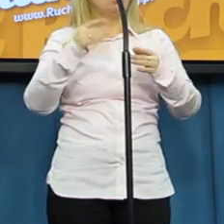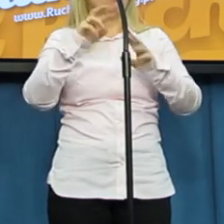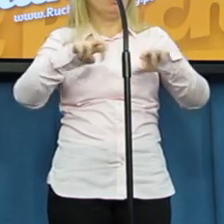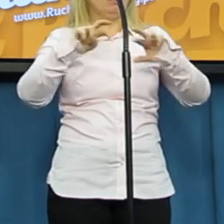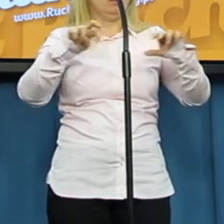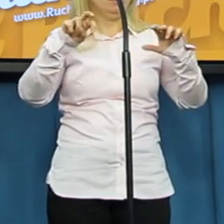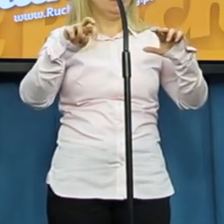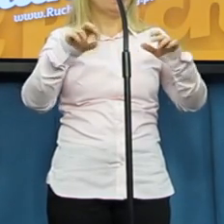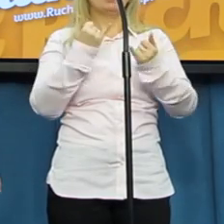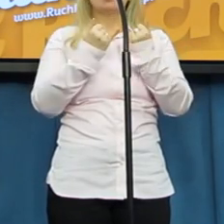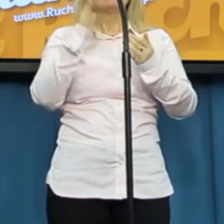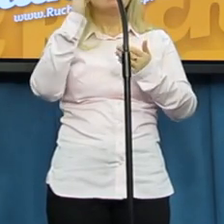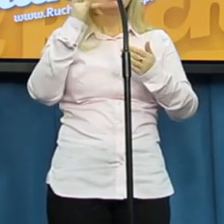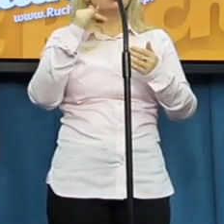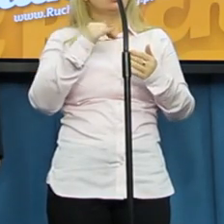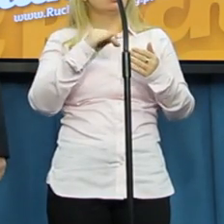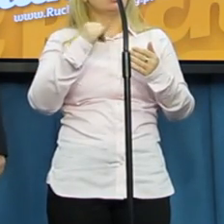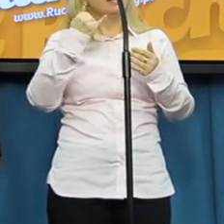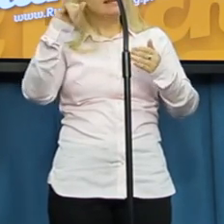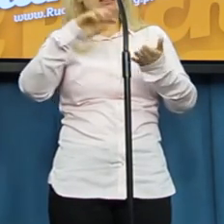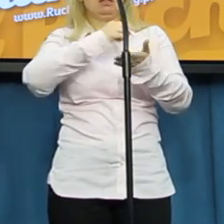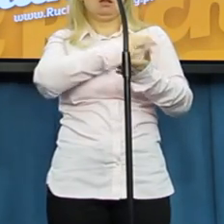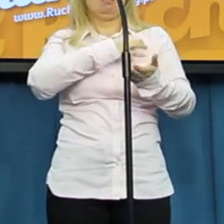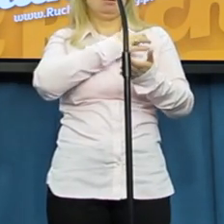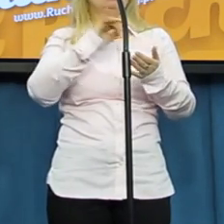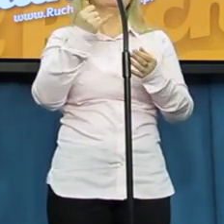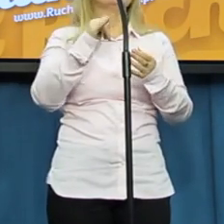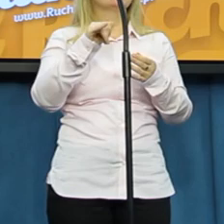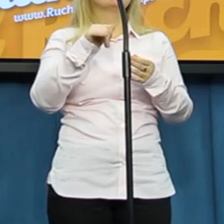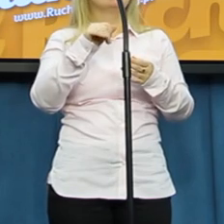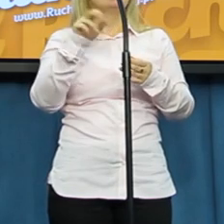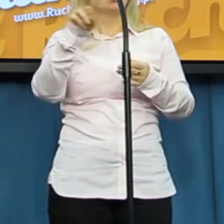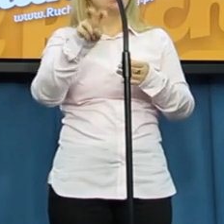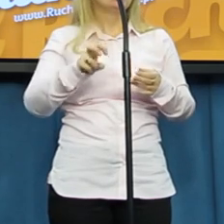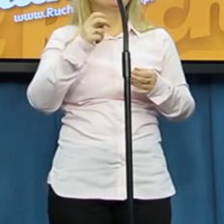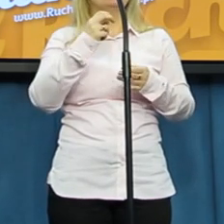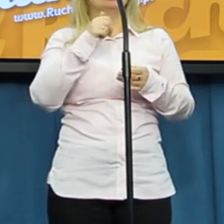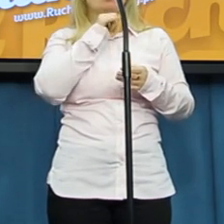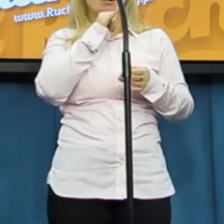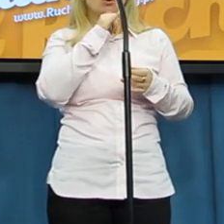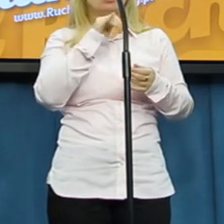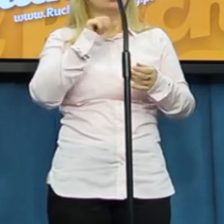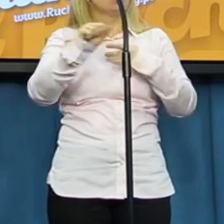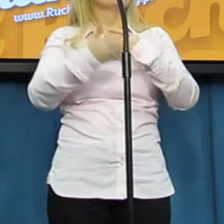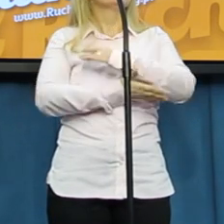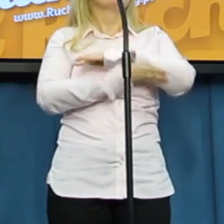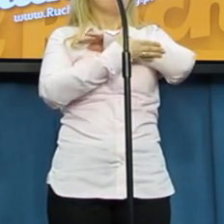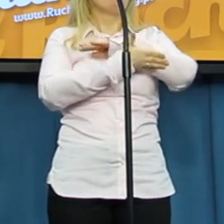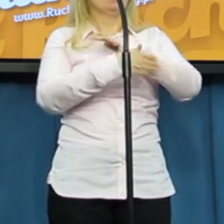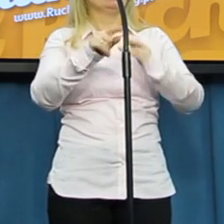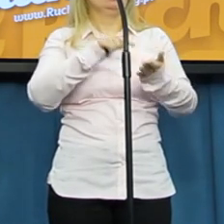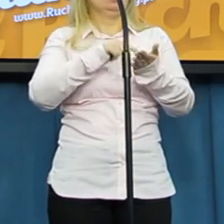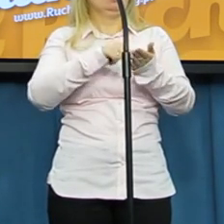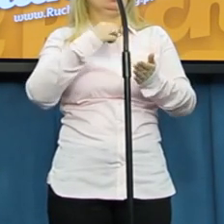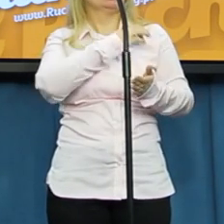coś innego niż ruch Palikota, będzie nabudowane, będzie oparte o ruch Palikota, ale przez dodanie